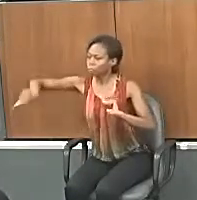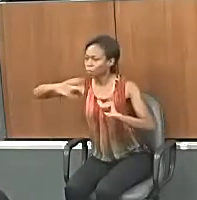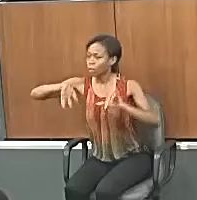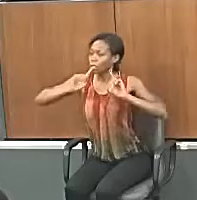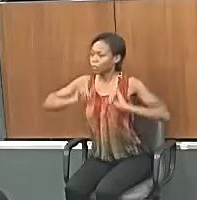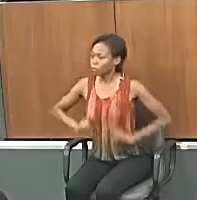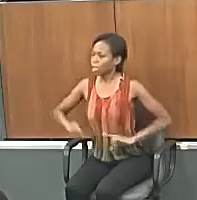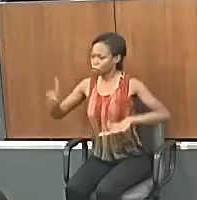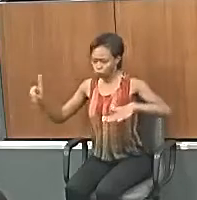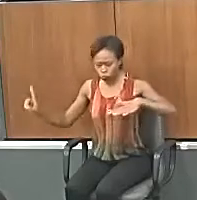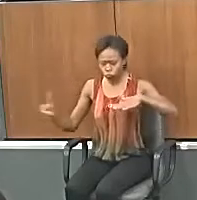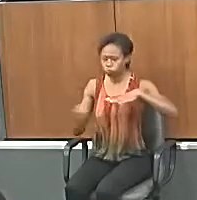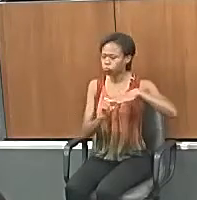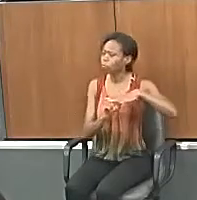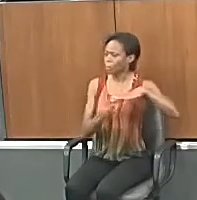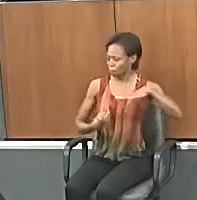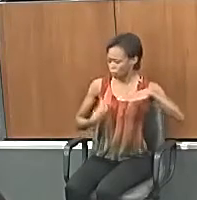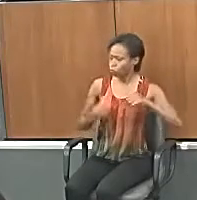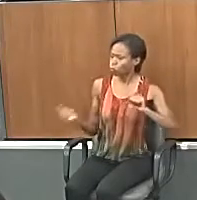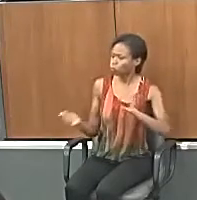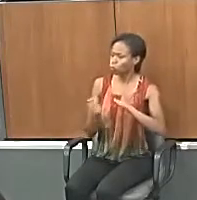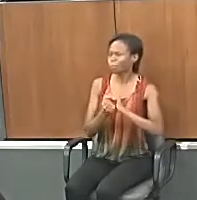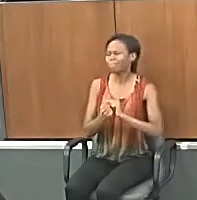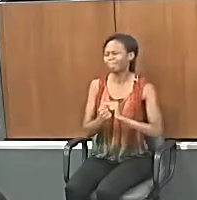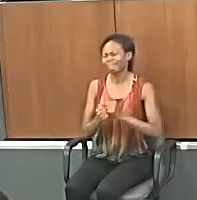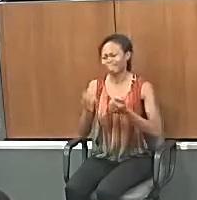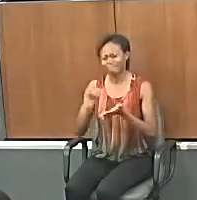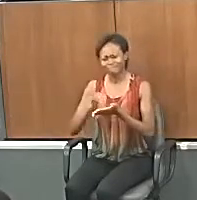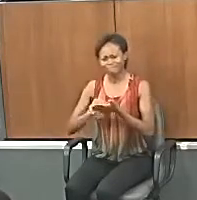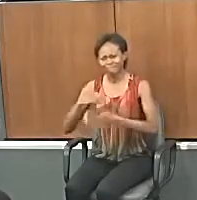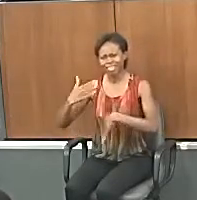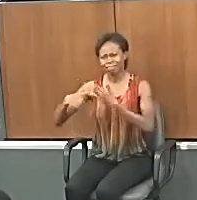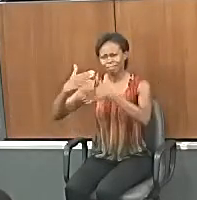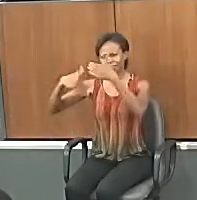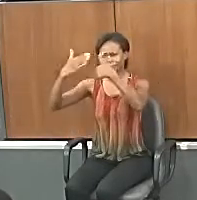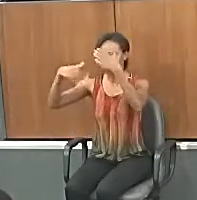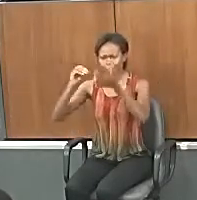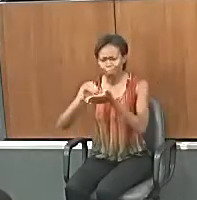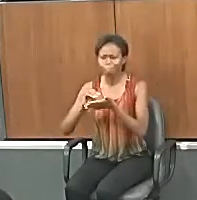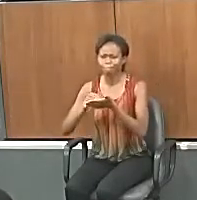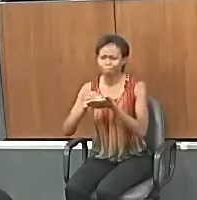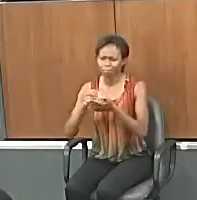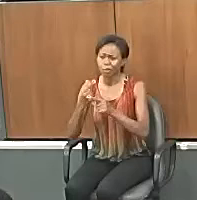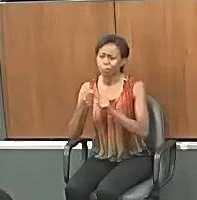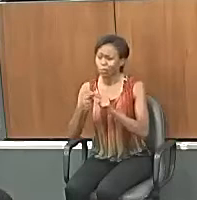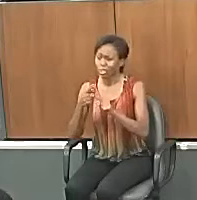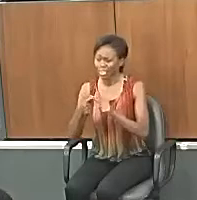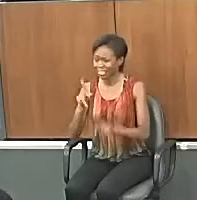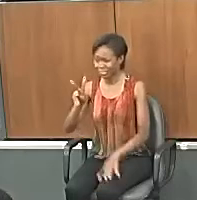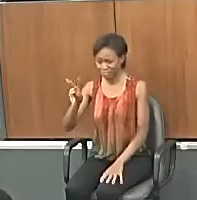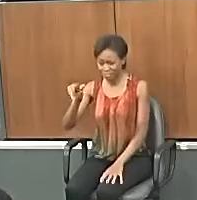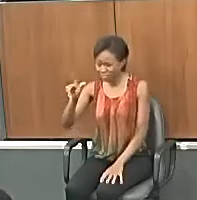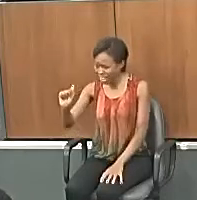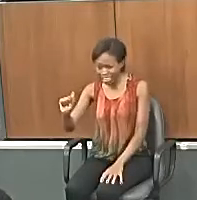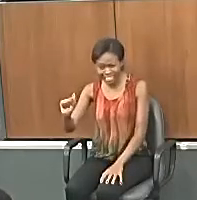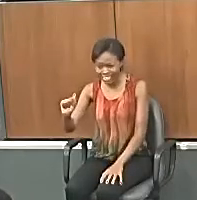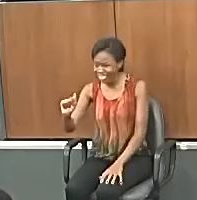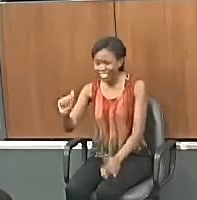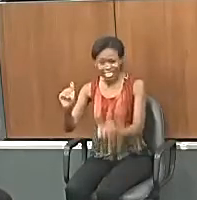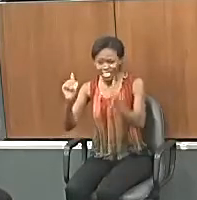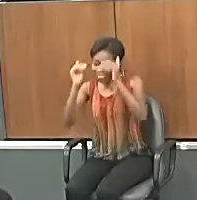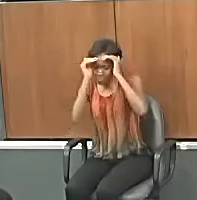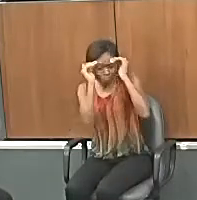deficiência então nós temos que avançar muito porque nós não temos nenhum mínimo dessas que essas cotas desses espaços respeitados